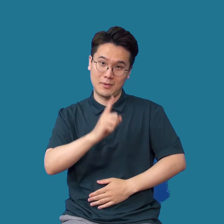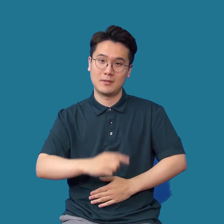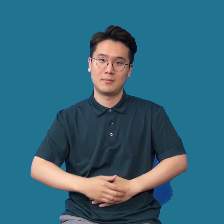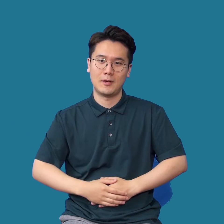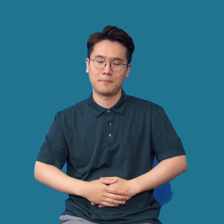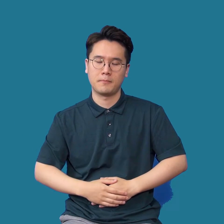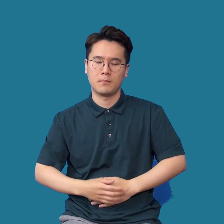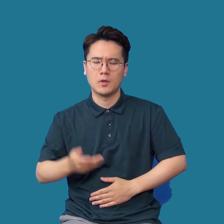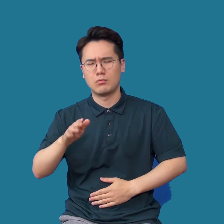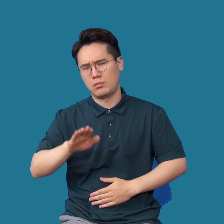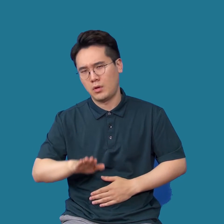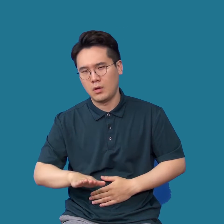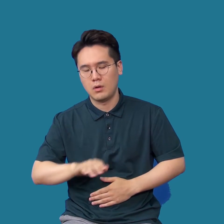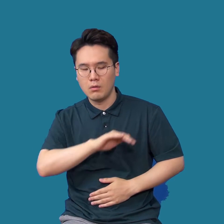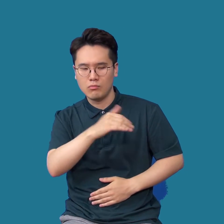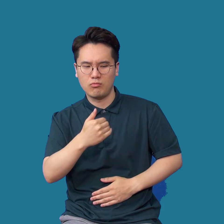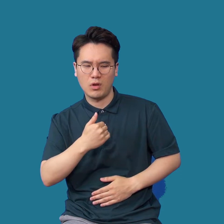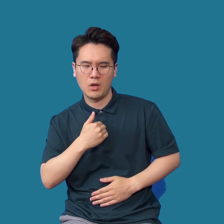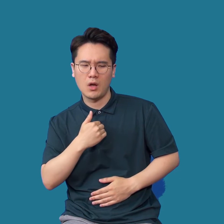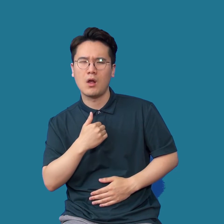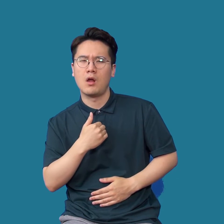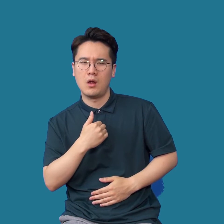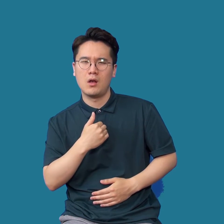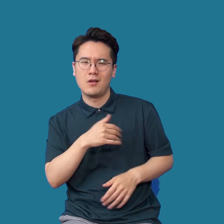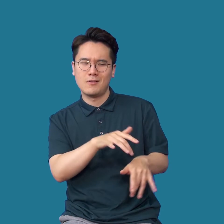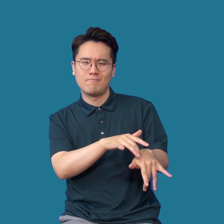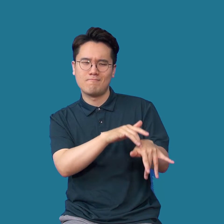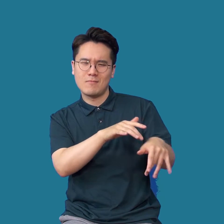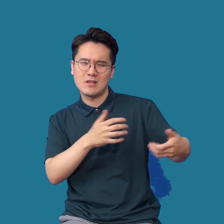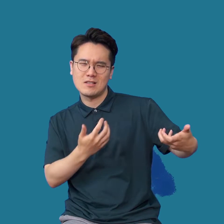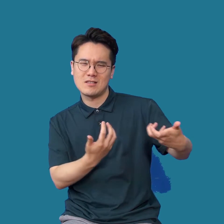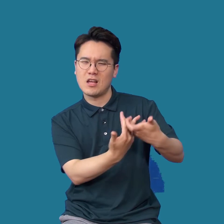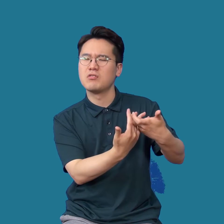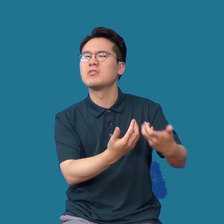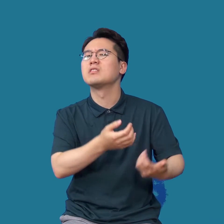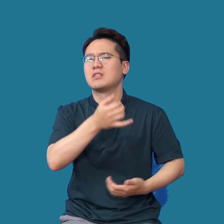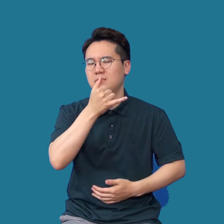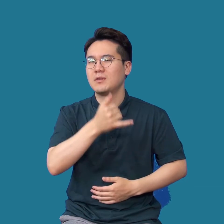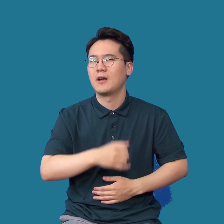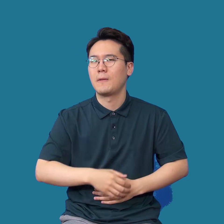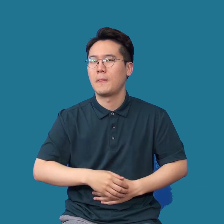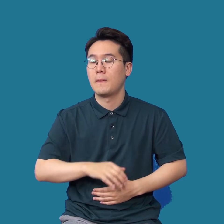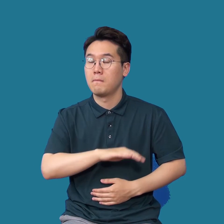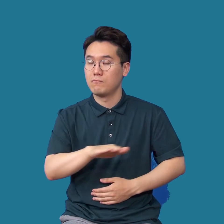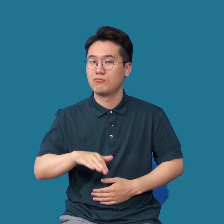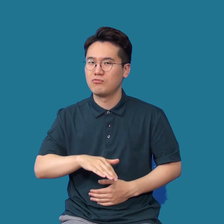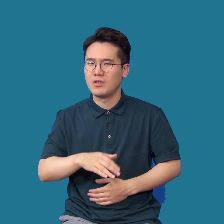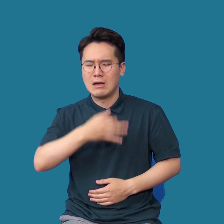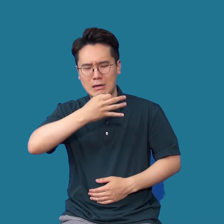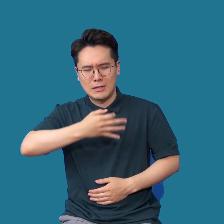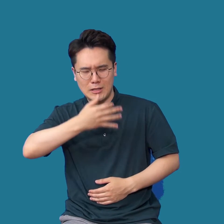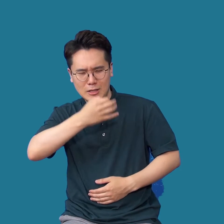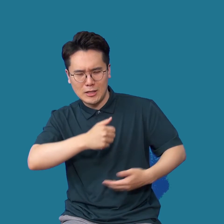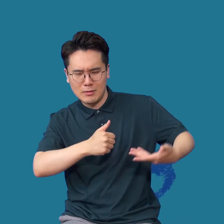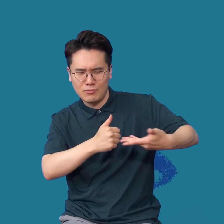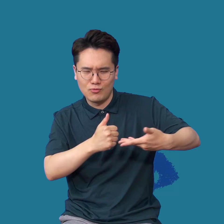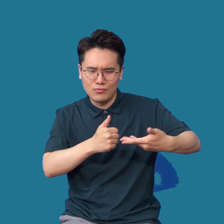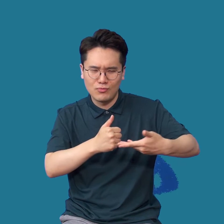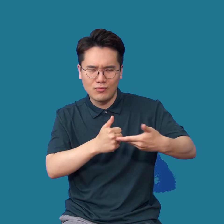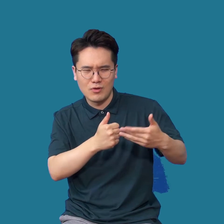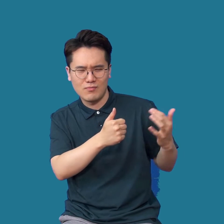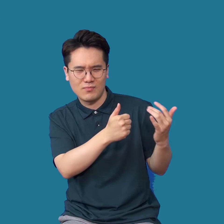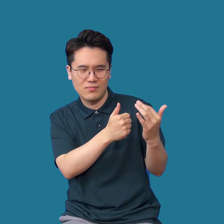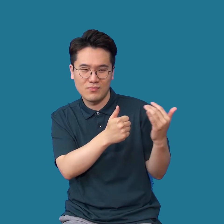우리에게 대적이 있습니다. 우리를 힘들게 하고 우리를 쓰러뜨리려고 하는 대적이 있습니다. 원수가